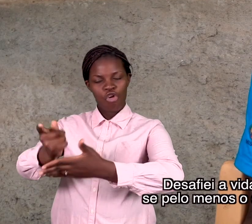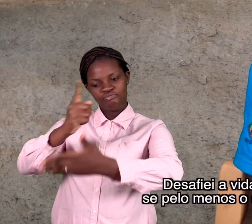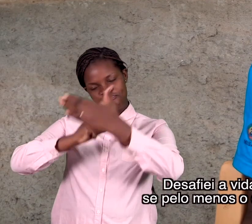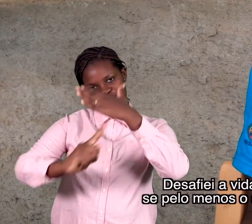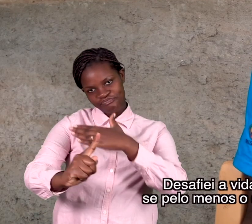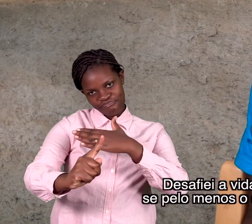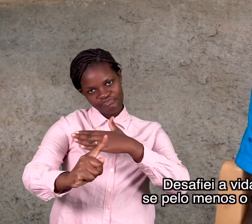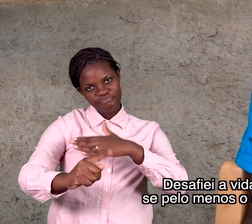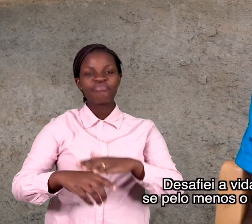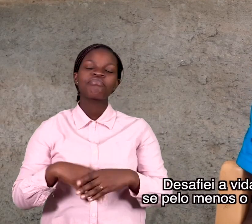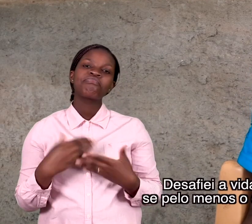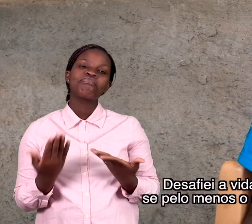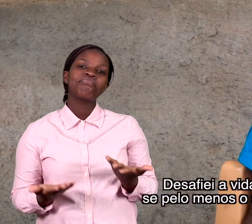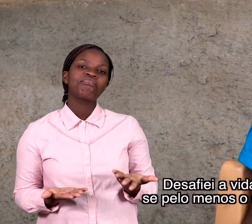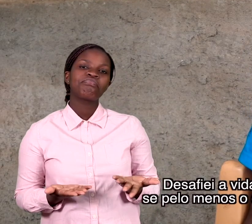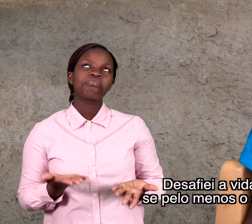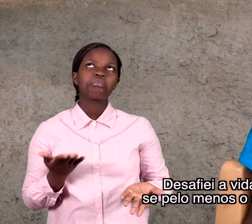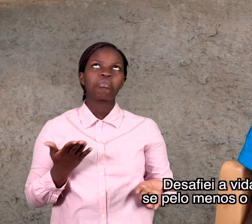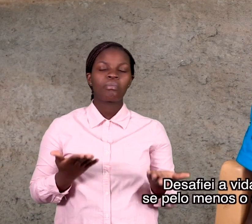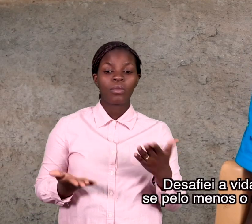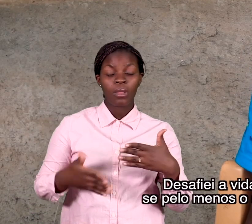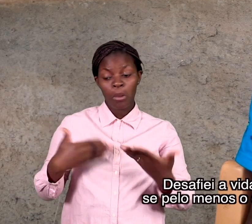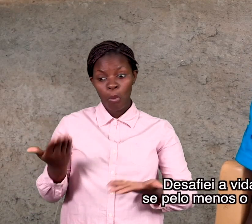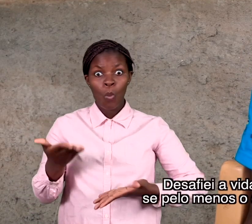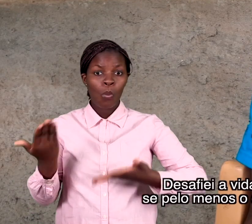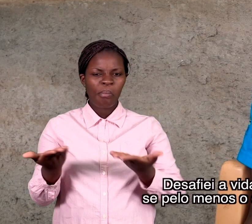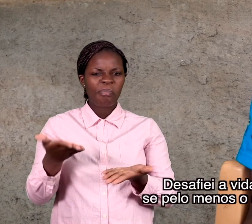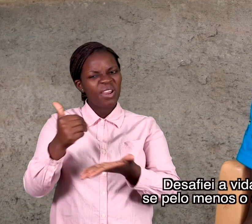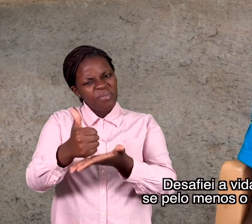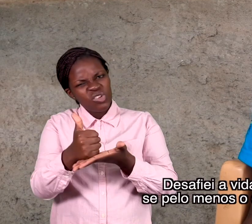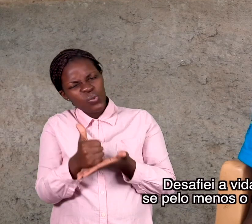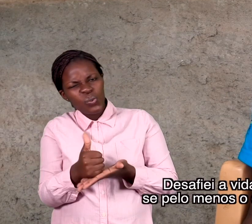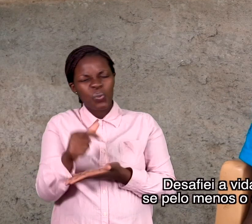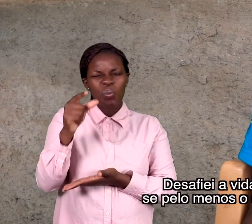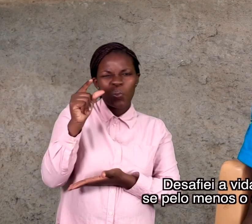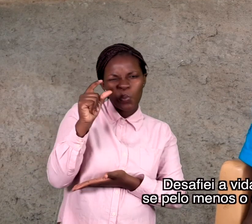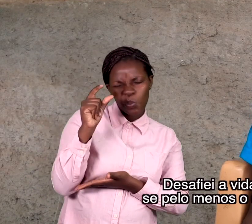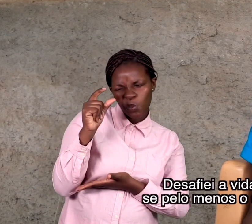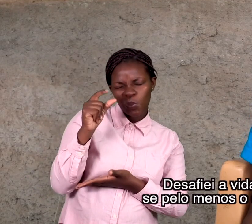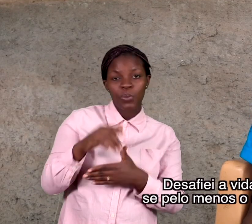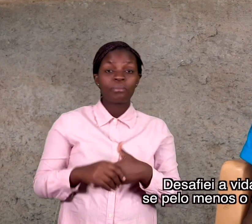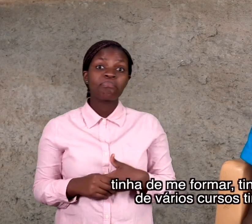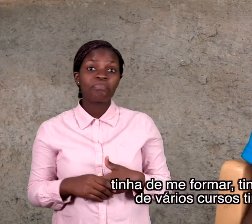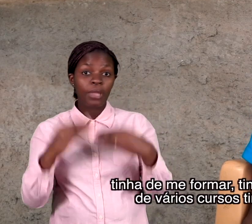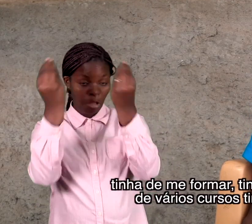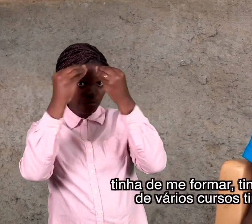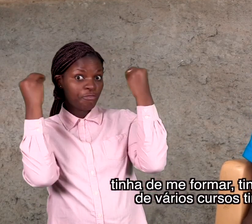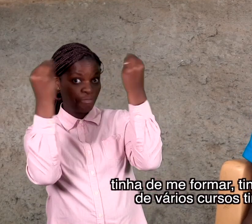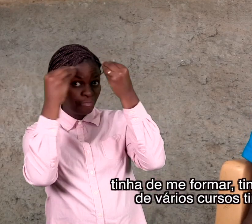Tinha que me meter na escola para ver se pelo menos o estudo podia me ajudar um pouco.